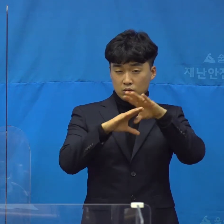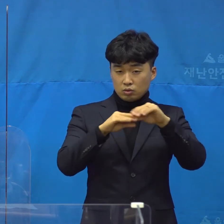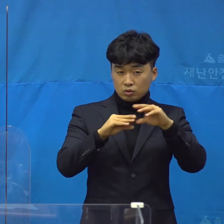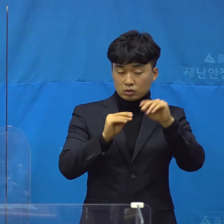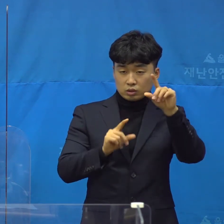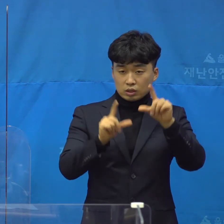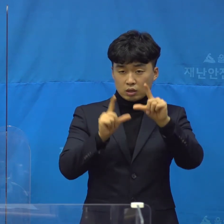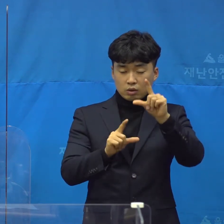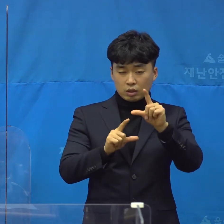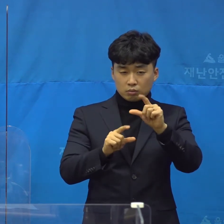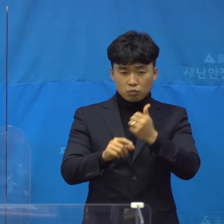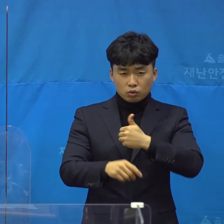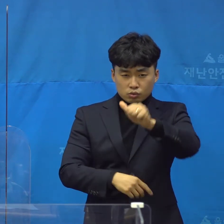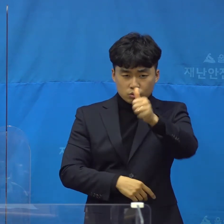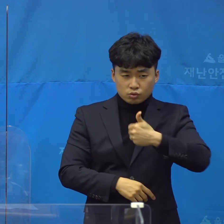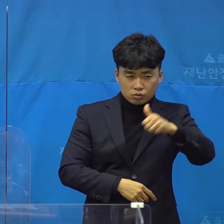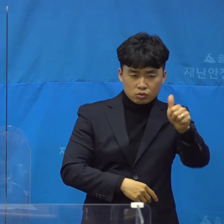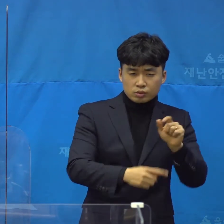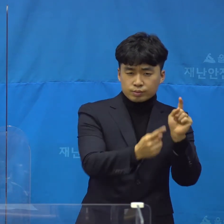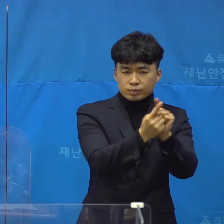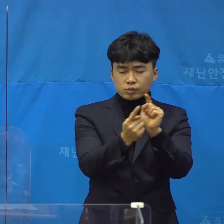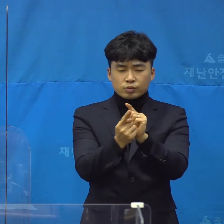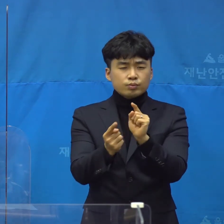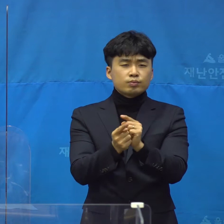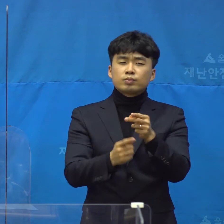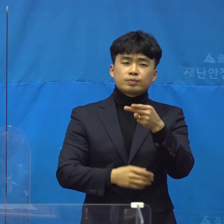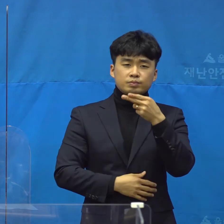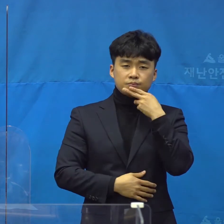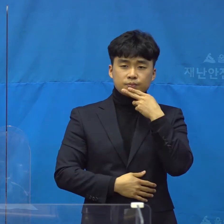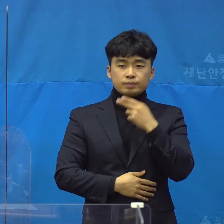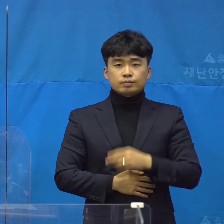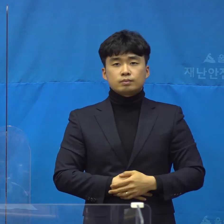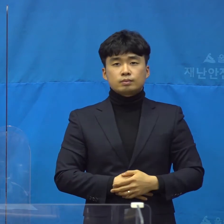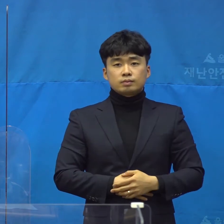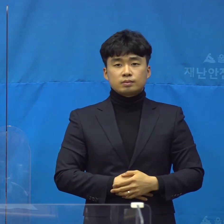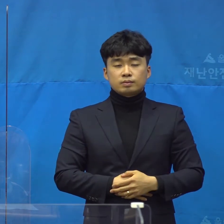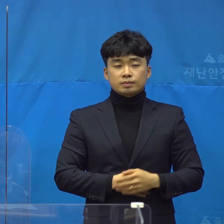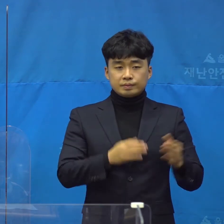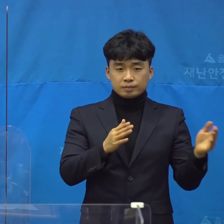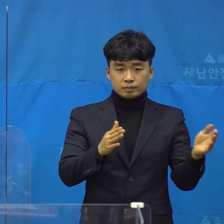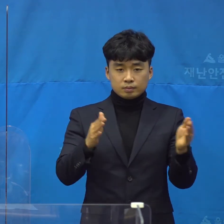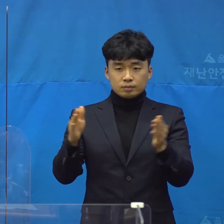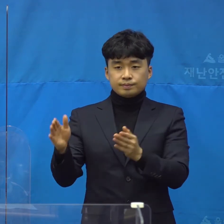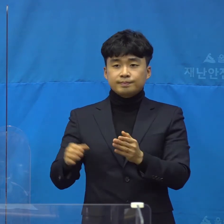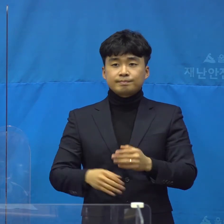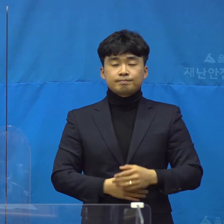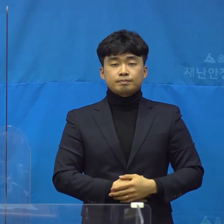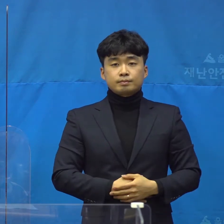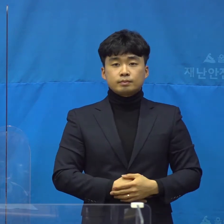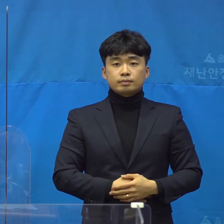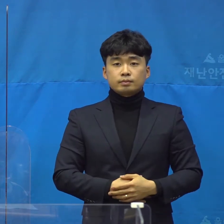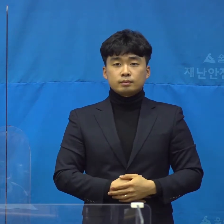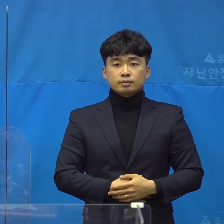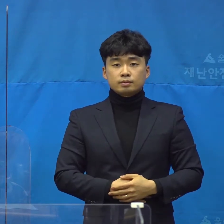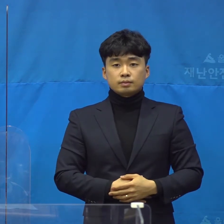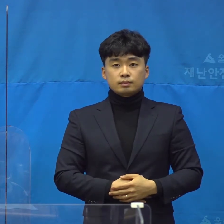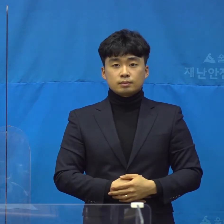입국자로 추가 동선이나 접촉자는 없습니다. 다음 5페이지입니다.